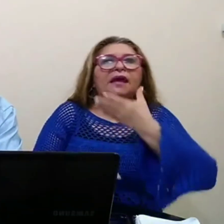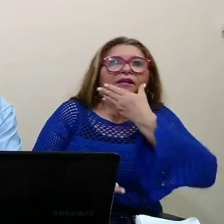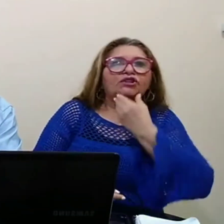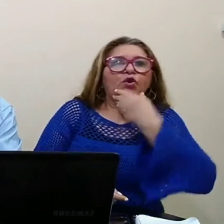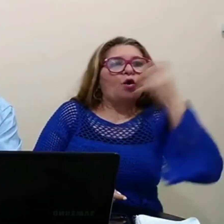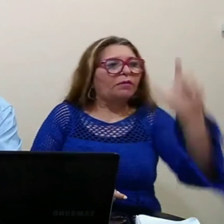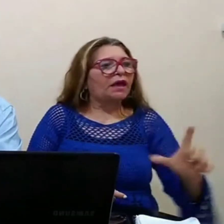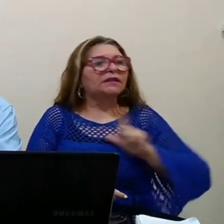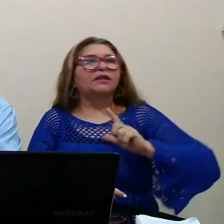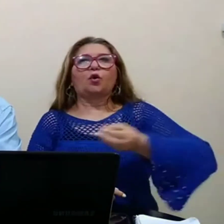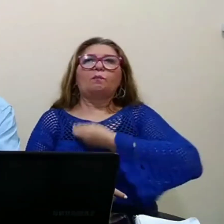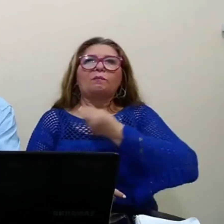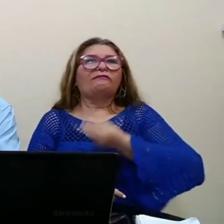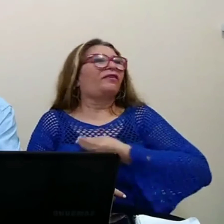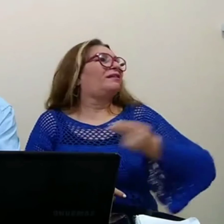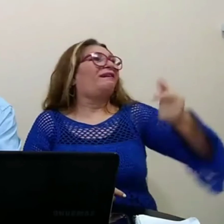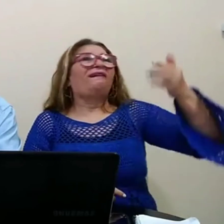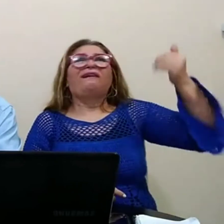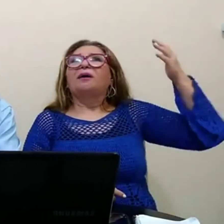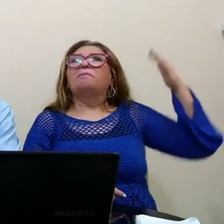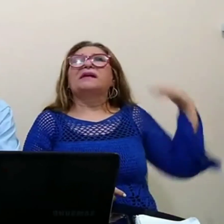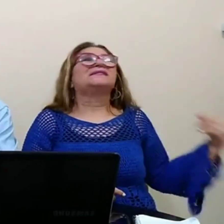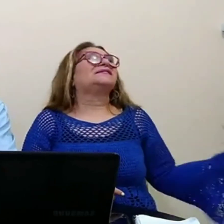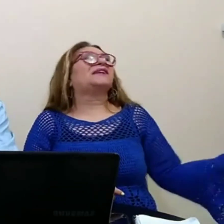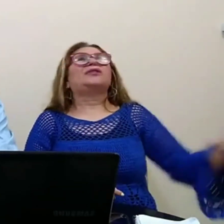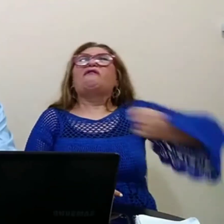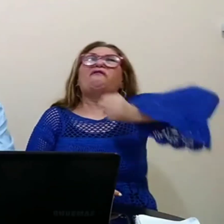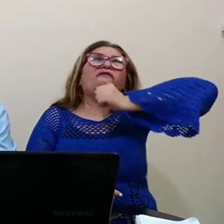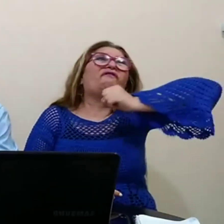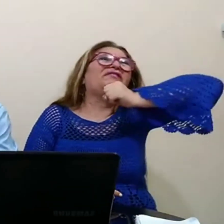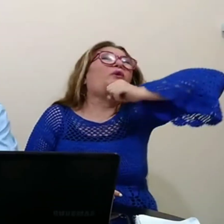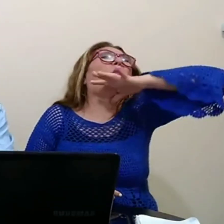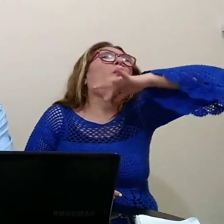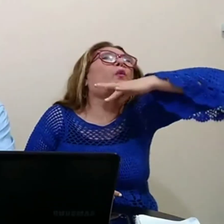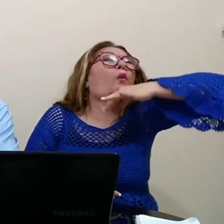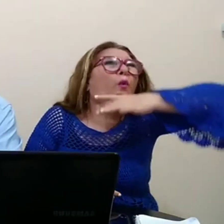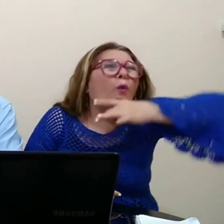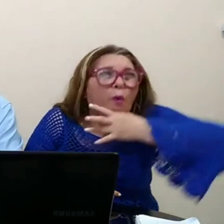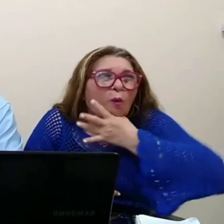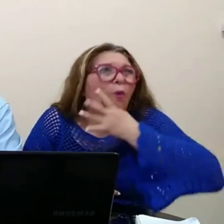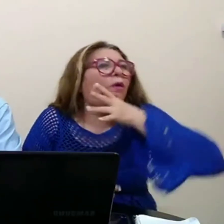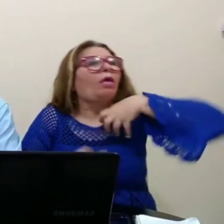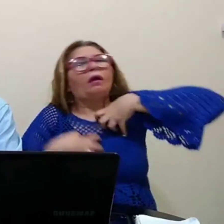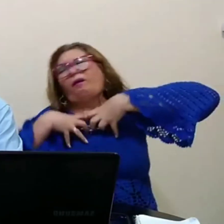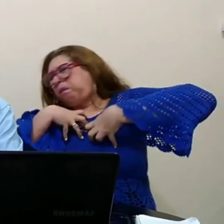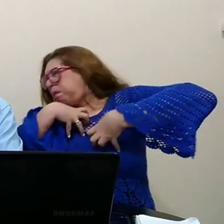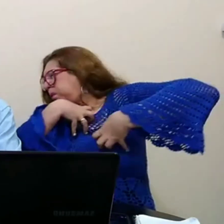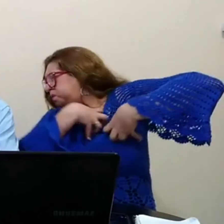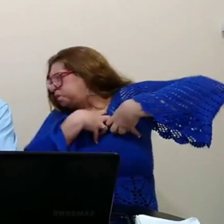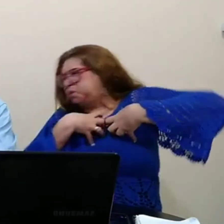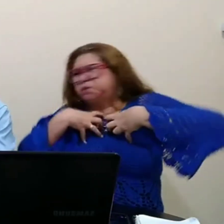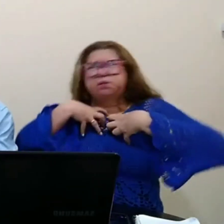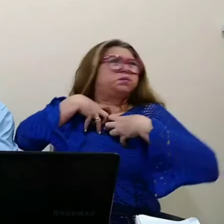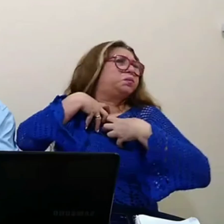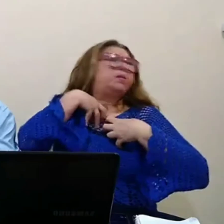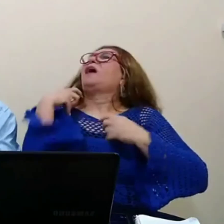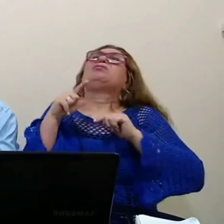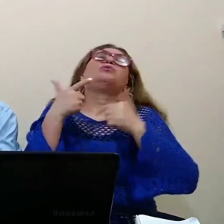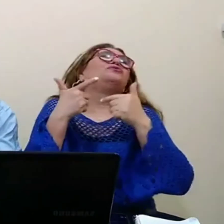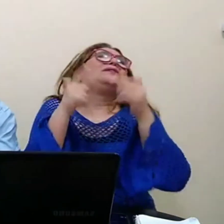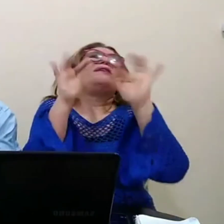uma vida velha, uma vida sem Jesus, uma vida atormentada, uma vida sem sentido, uma vida